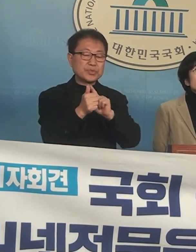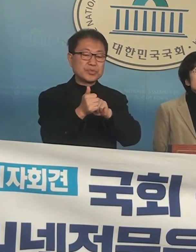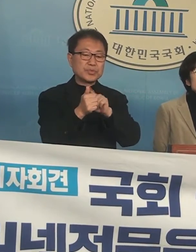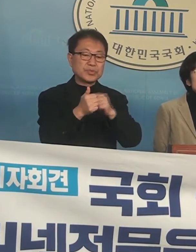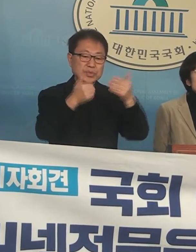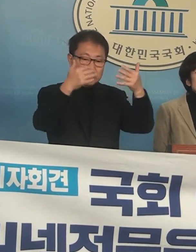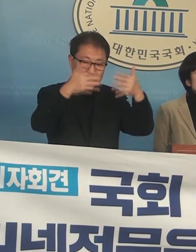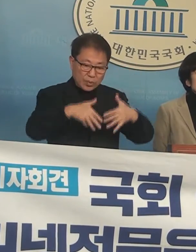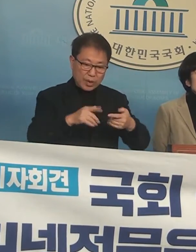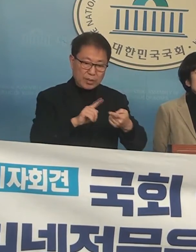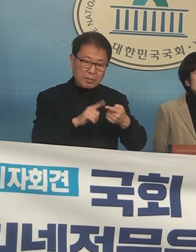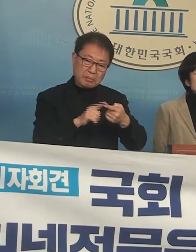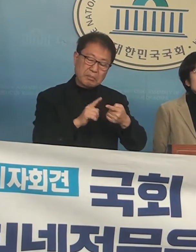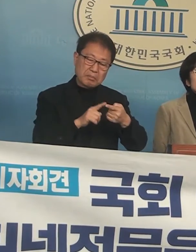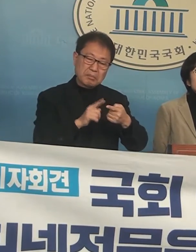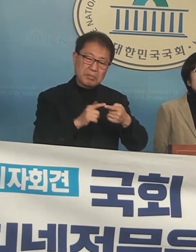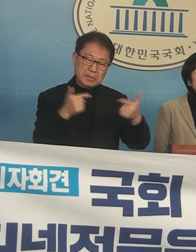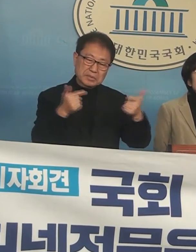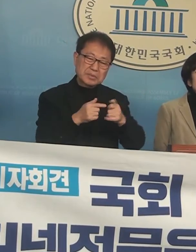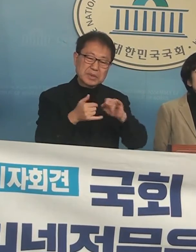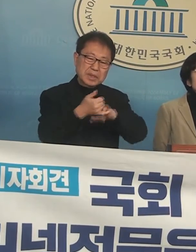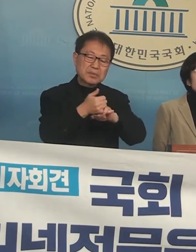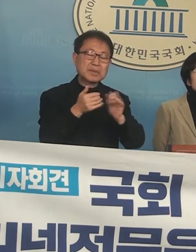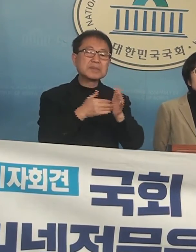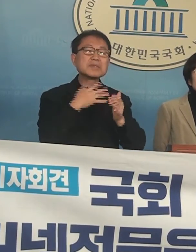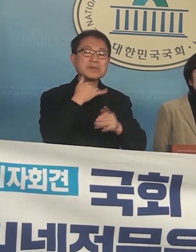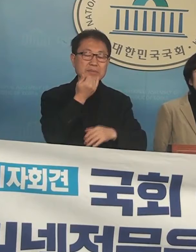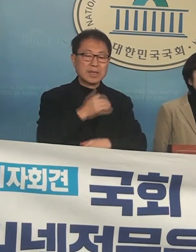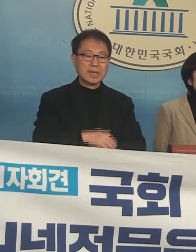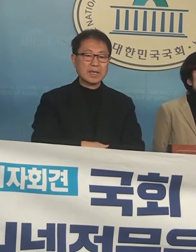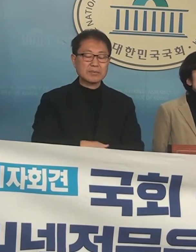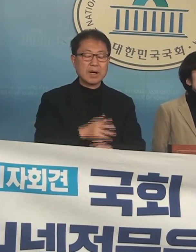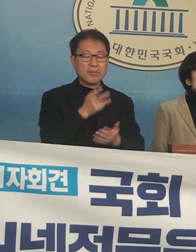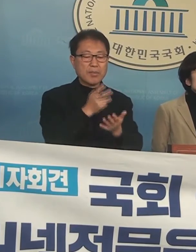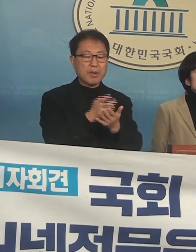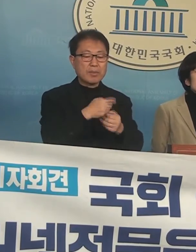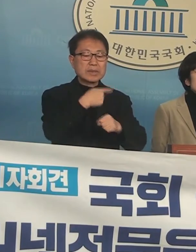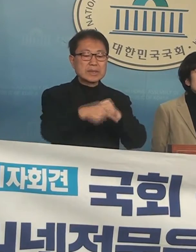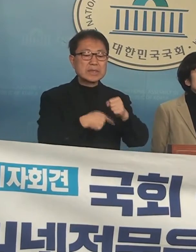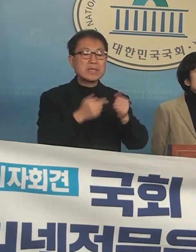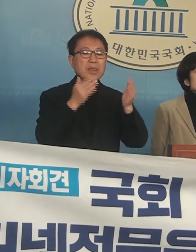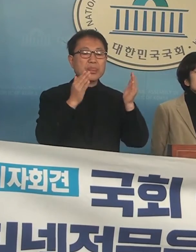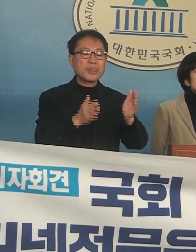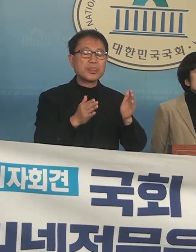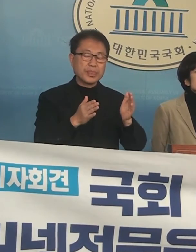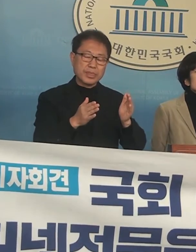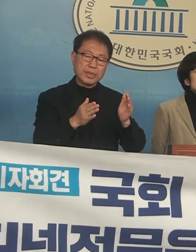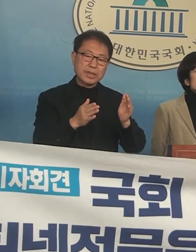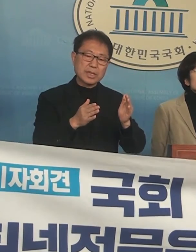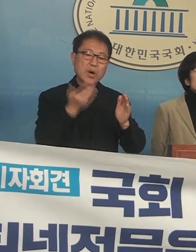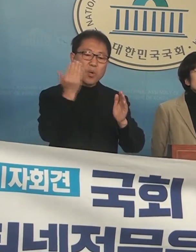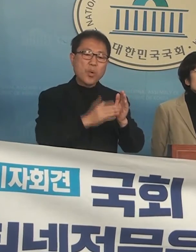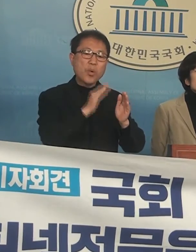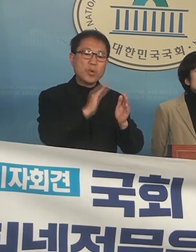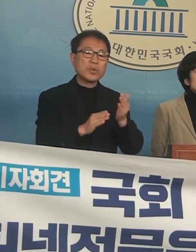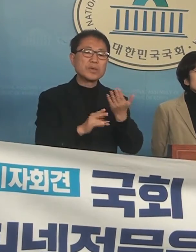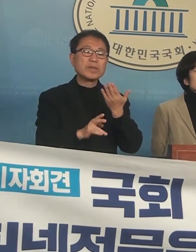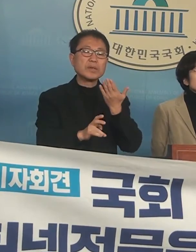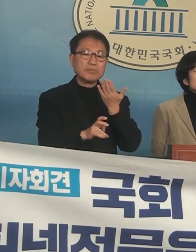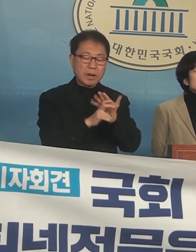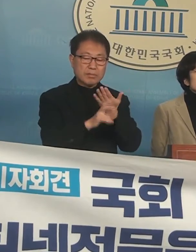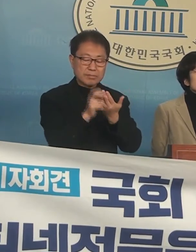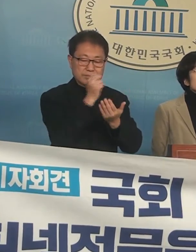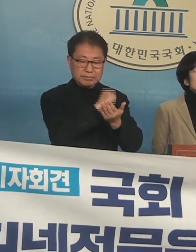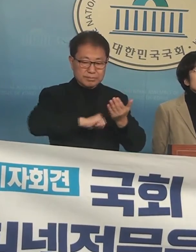대한 위험을 최소화하겠다 하고 약속한 바 있습니다. 하지만 법 시행 1년도 되지 않아 그 공정거래법 위반